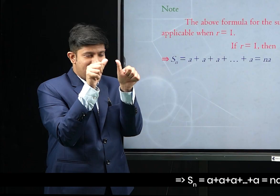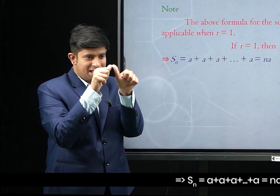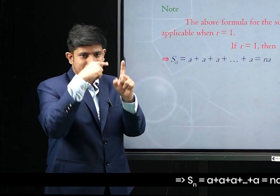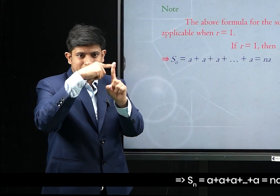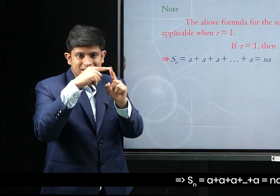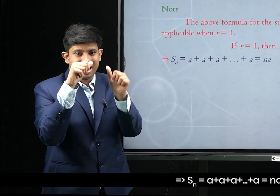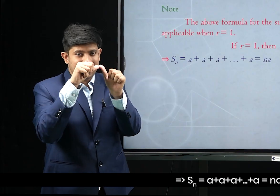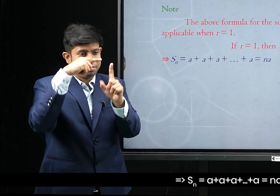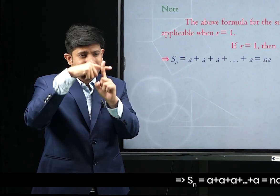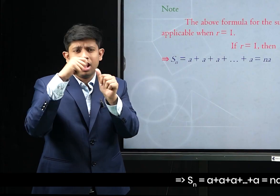इक्वल टू NA.